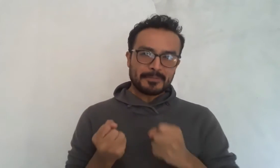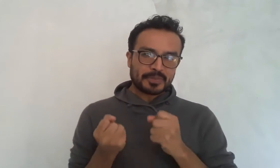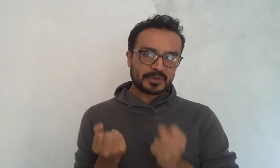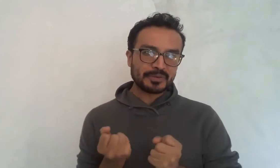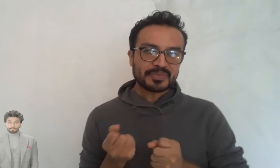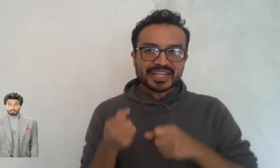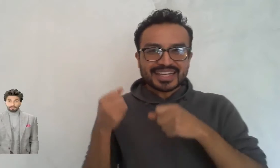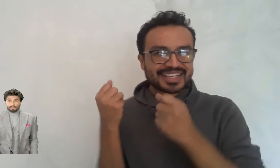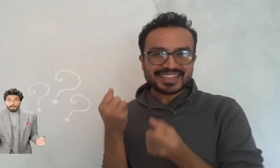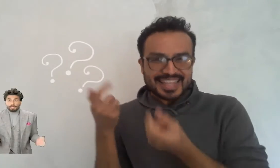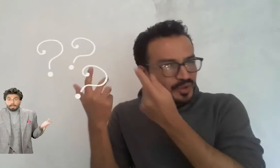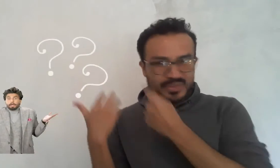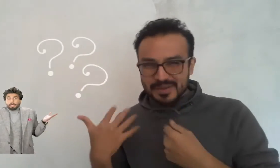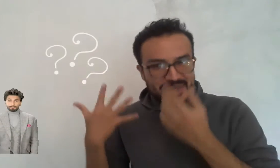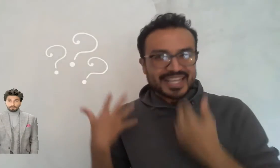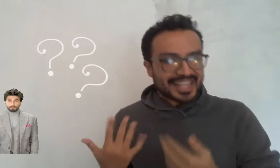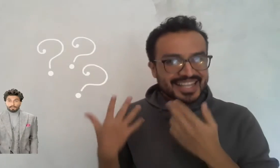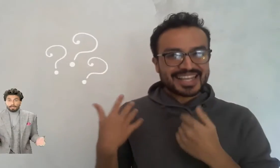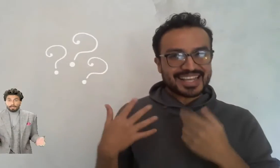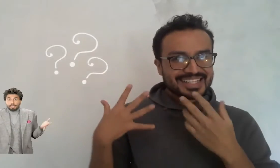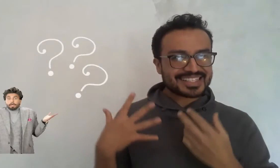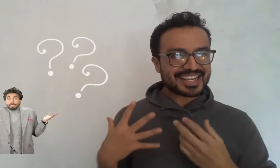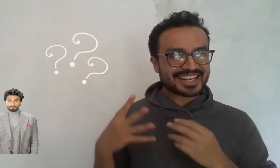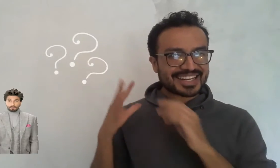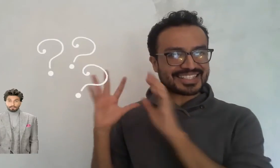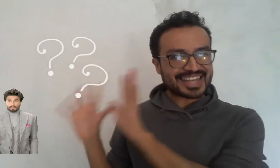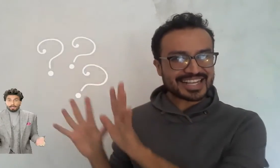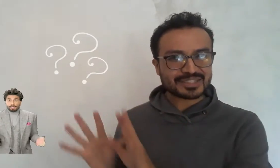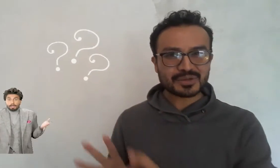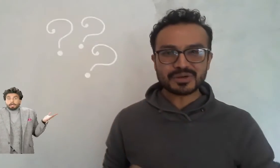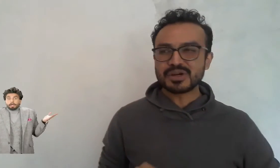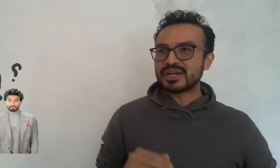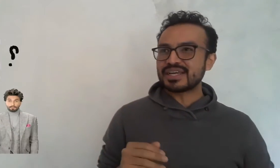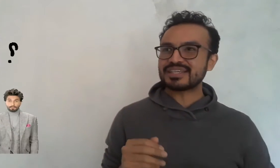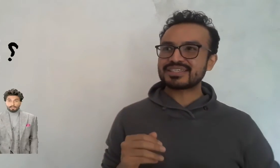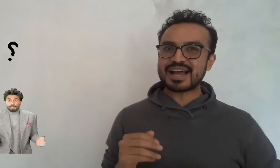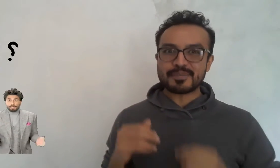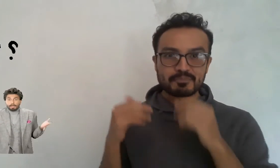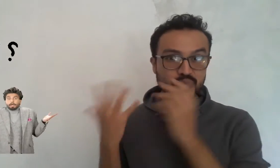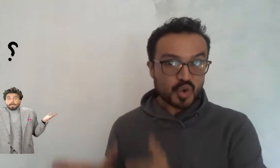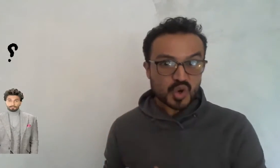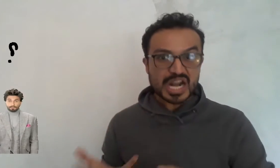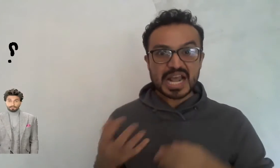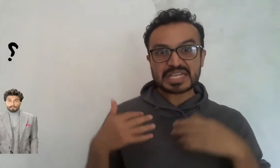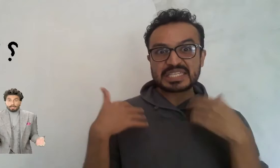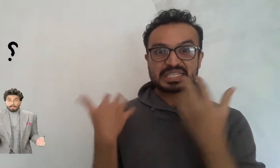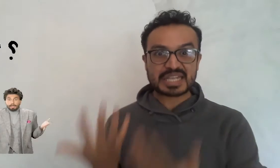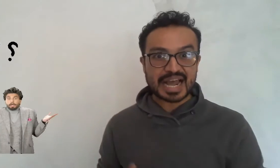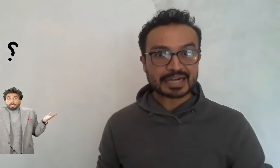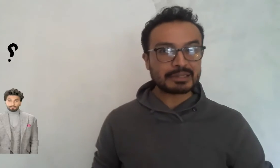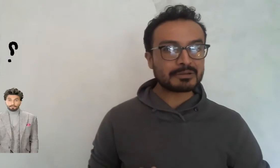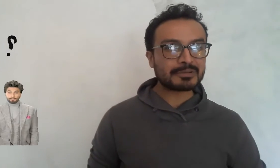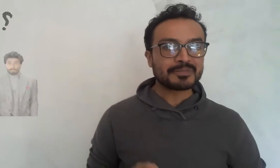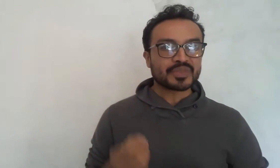¿no? ¿De dónde viene ese rechazo, esa burla, ese escarnio?